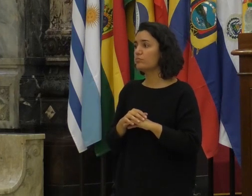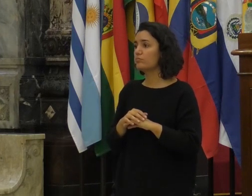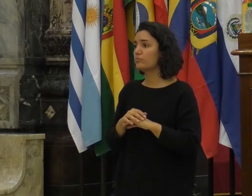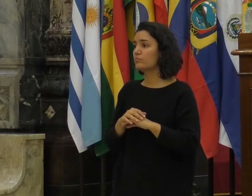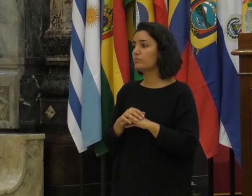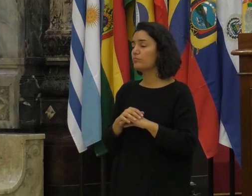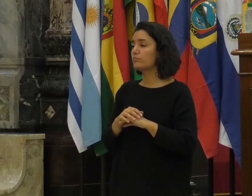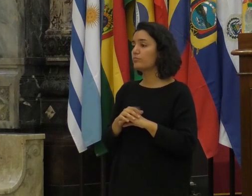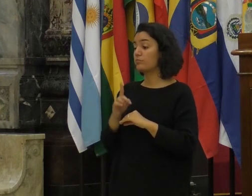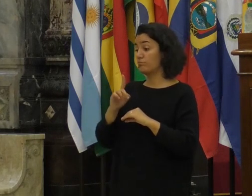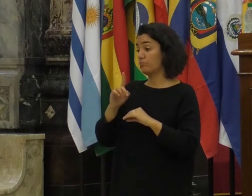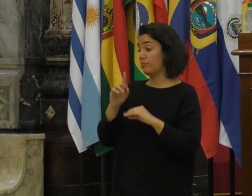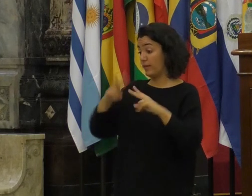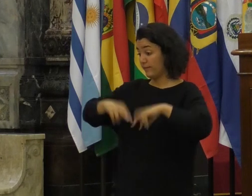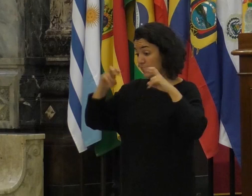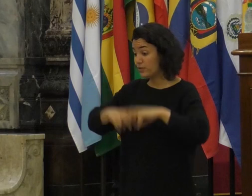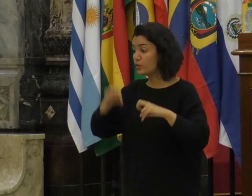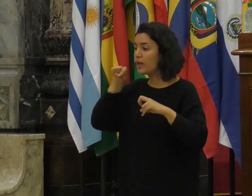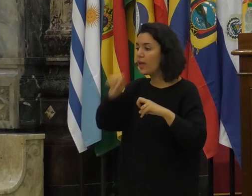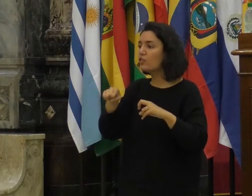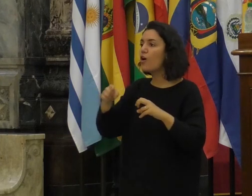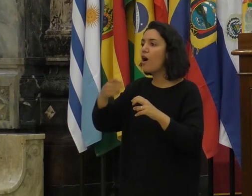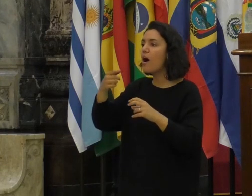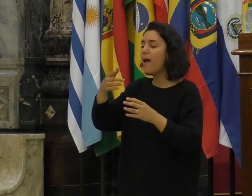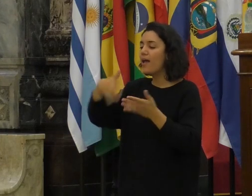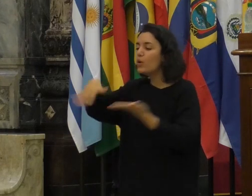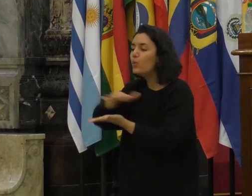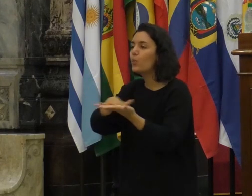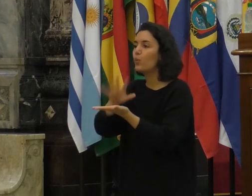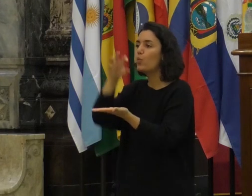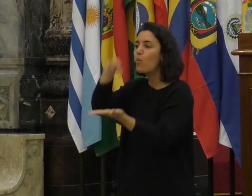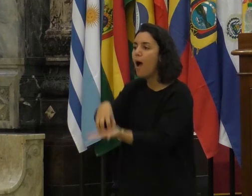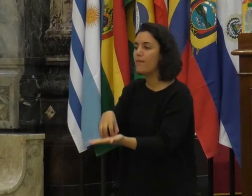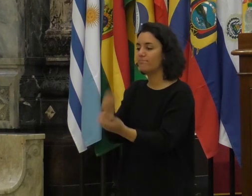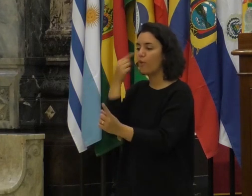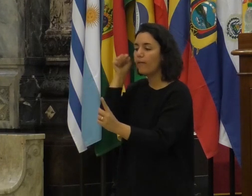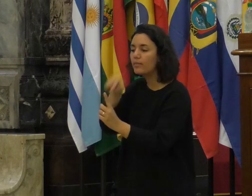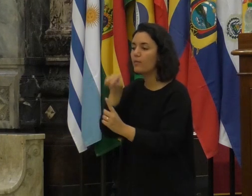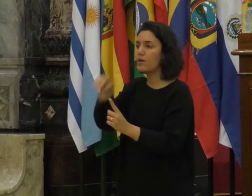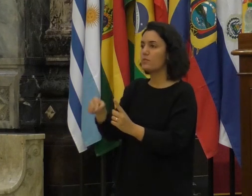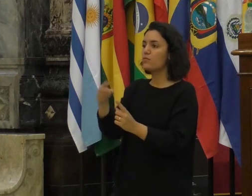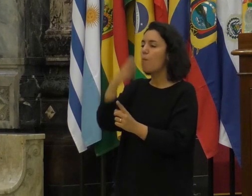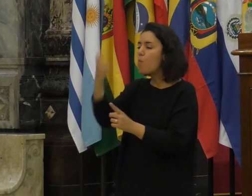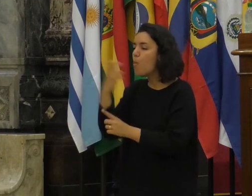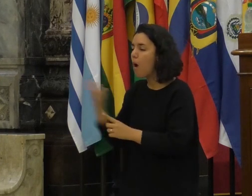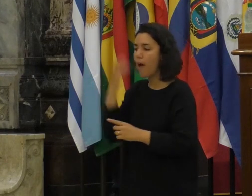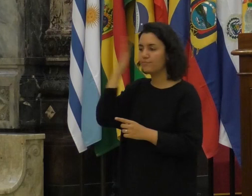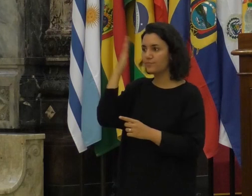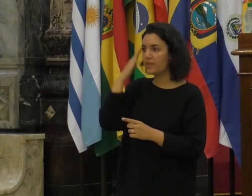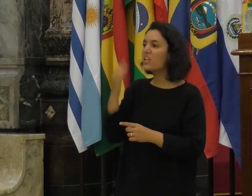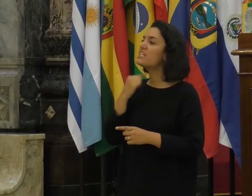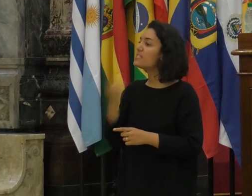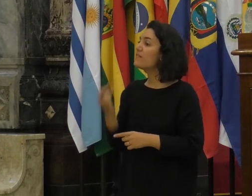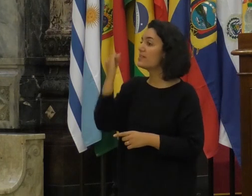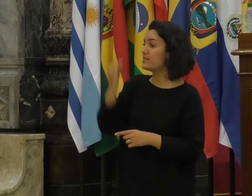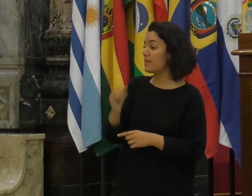se desarrolla en contextos de aplicación, siempre destinada a buscar conocimiento útil